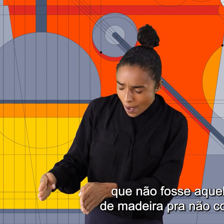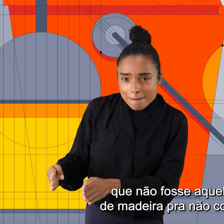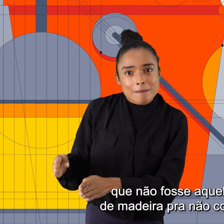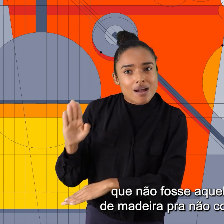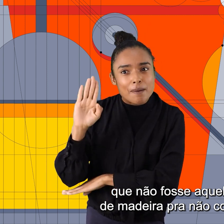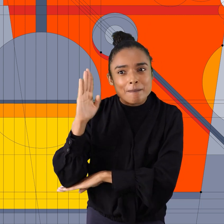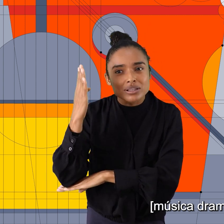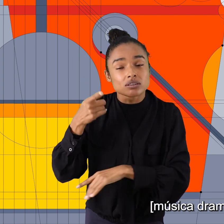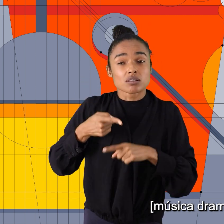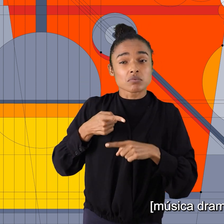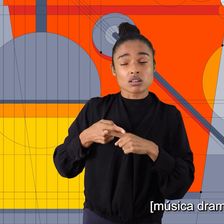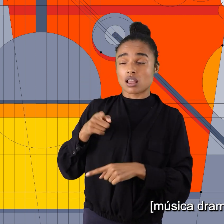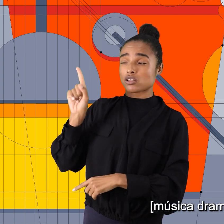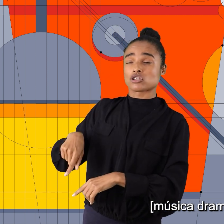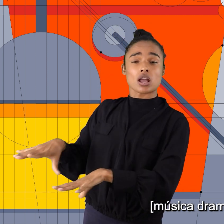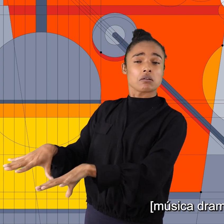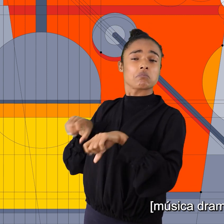contaminar eles.